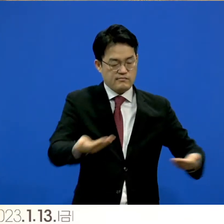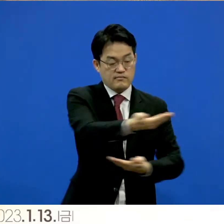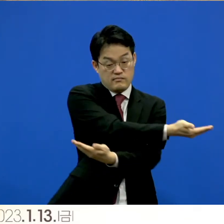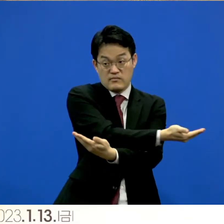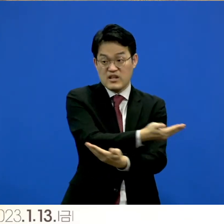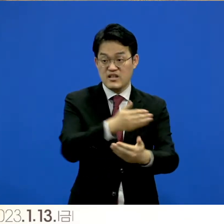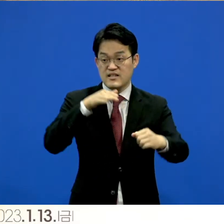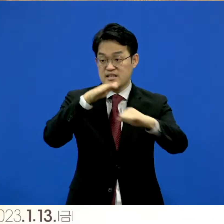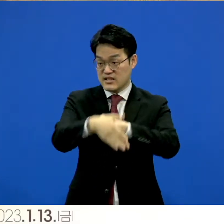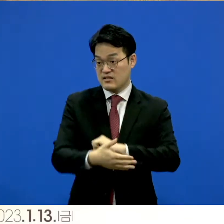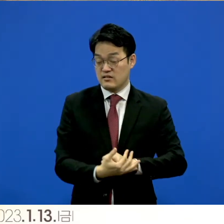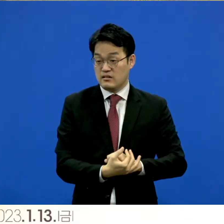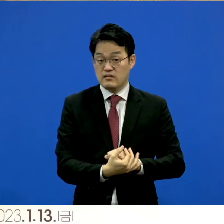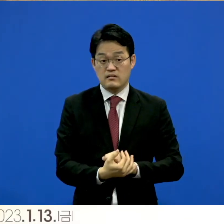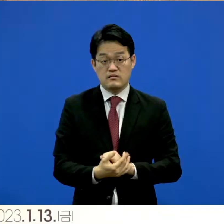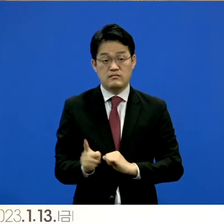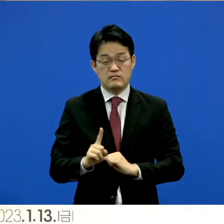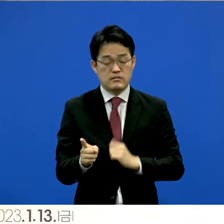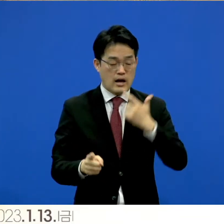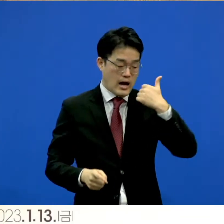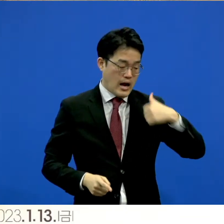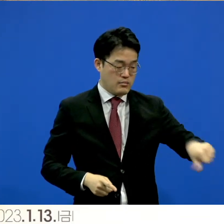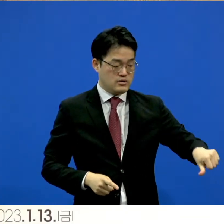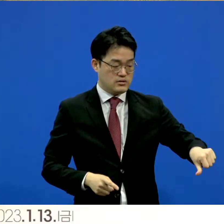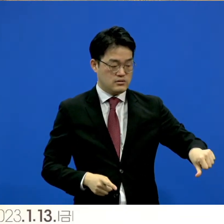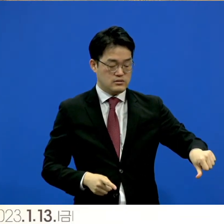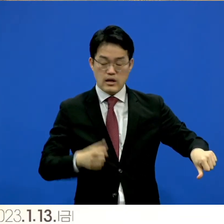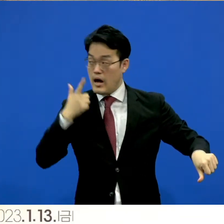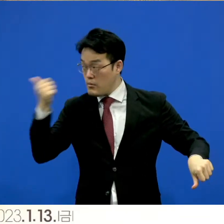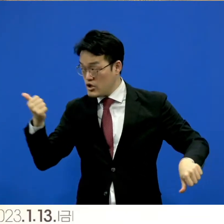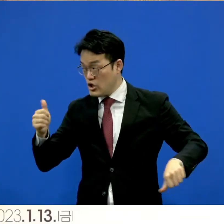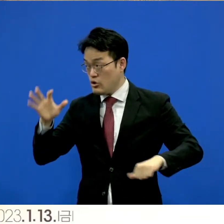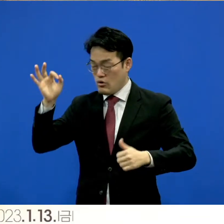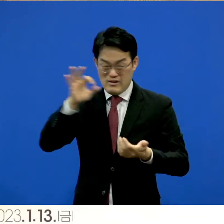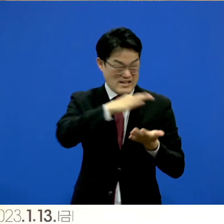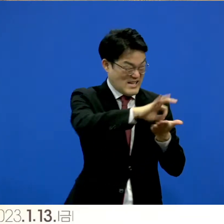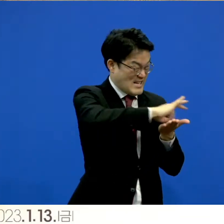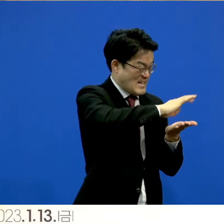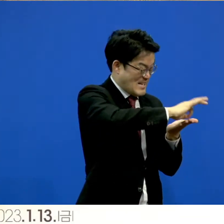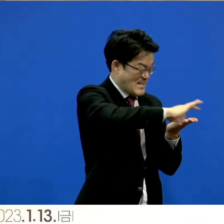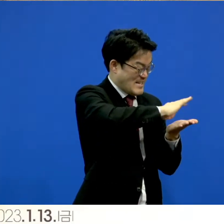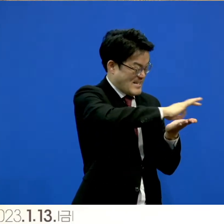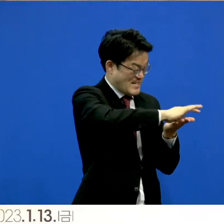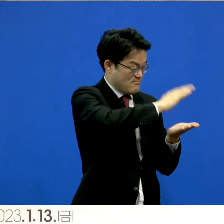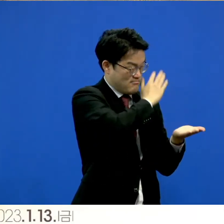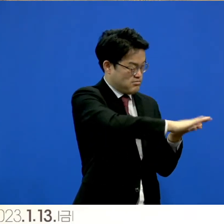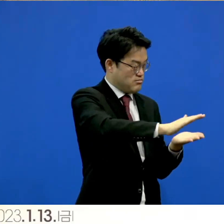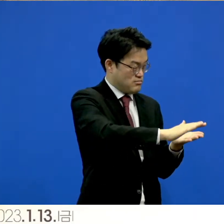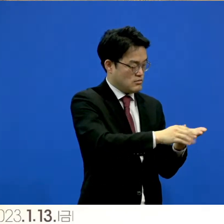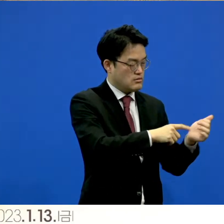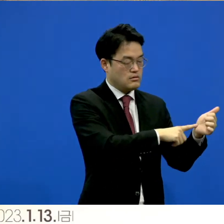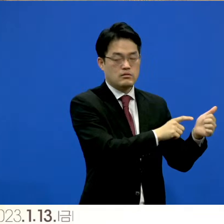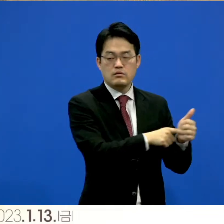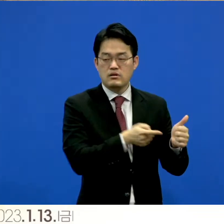아버지 유산을 다 탕진하고 돌아온 아들입니다. 그러나 너는 여전히 내 아들이고 법적 권한을 가지고 있어.